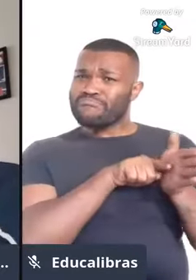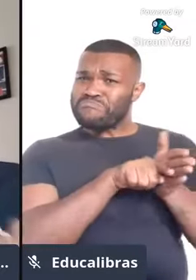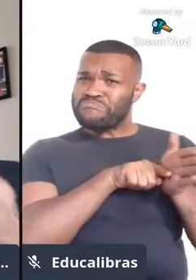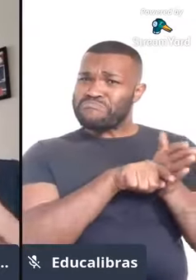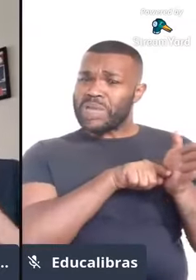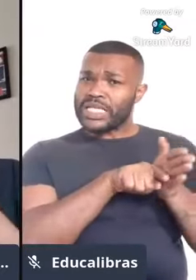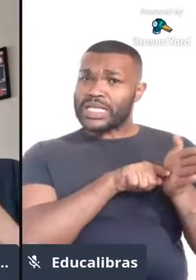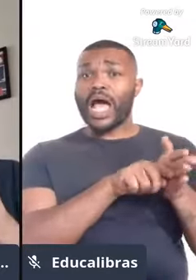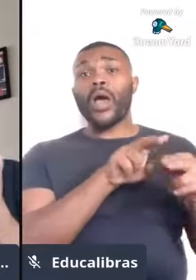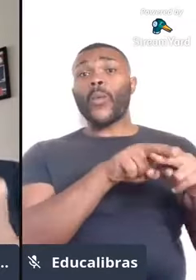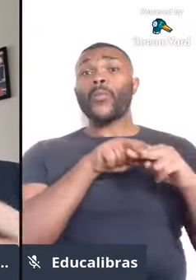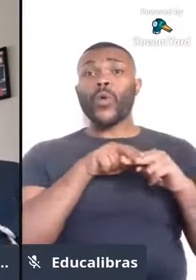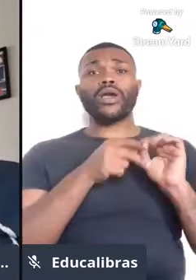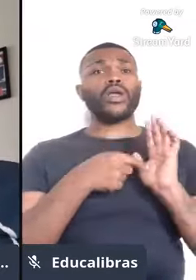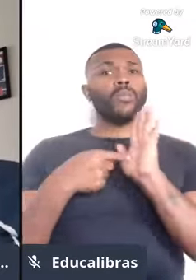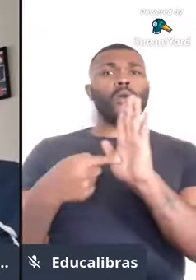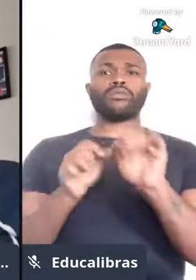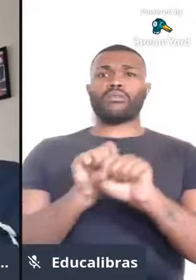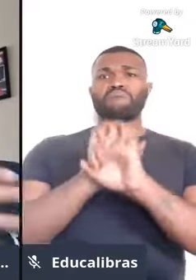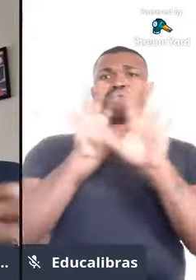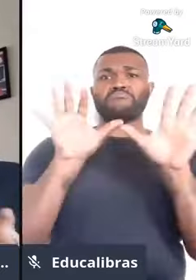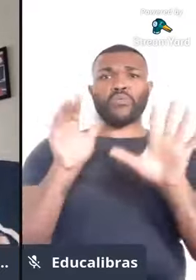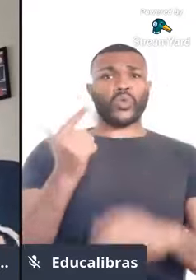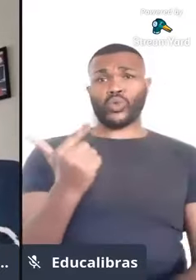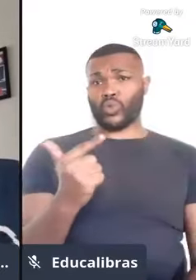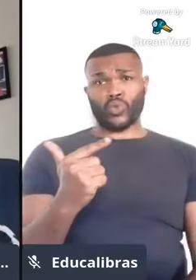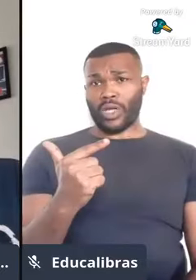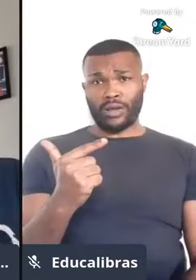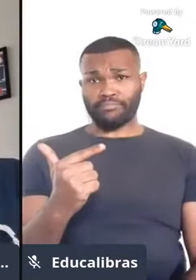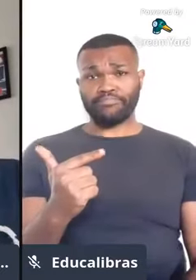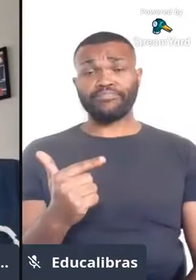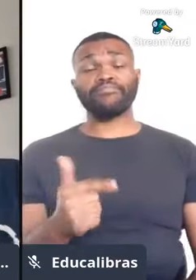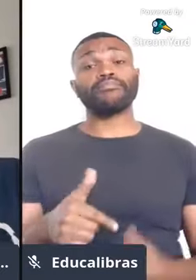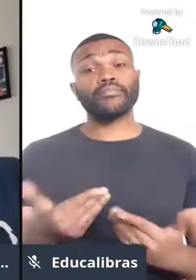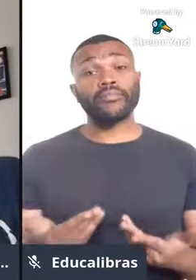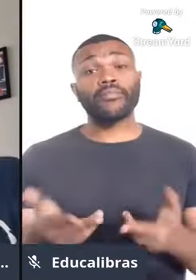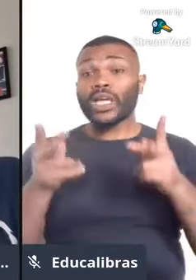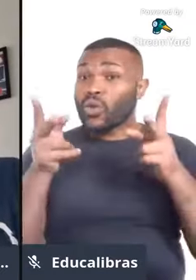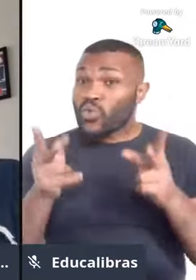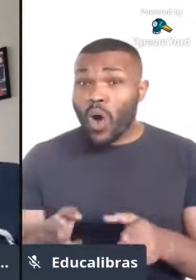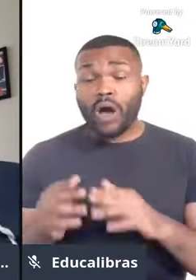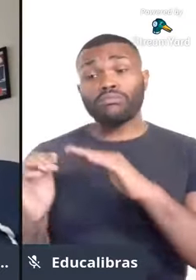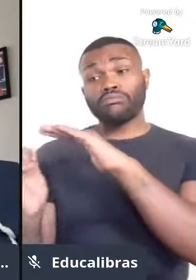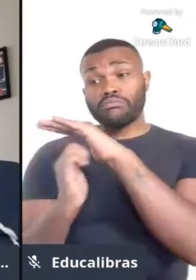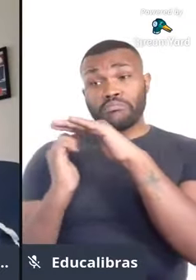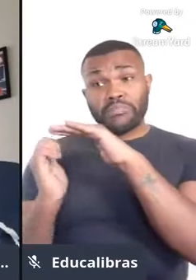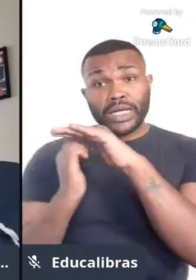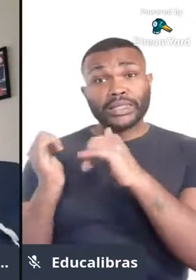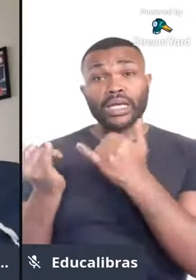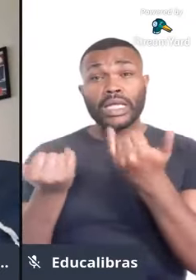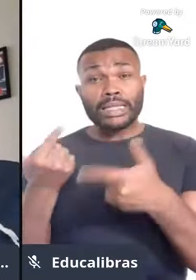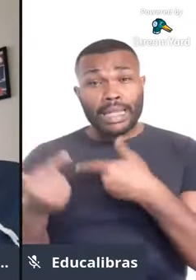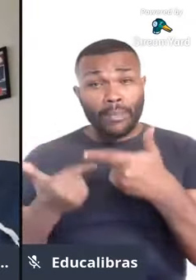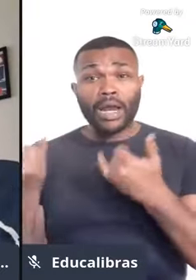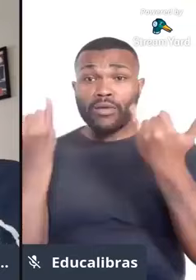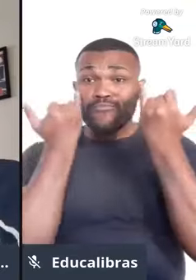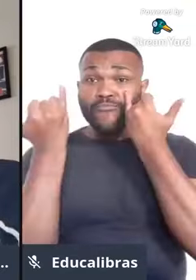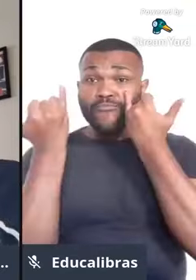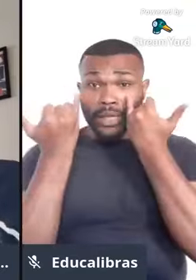Os veículos não trazem isso. E assim como em qualquer editoria, isso precisa ser colocado por quem está lá dentro,